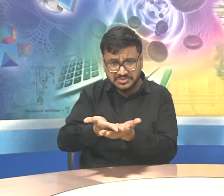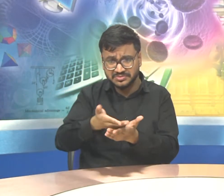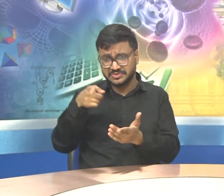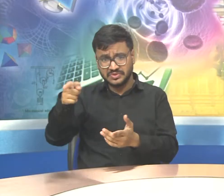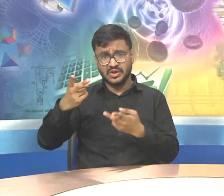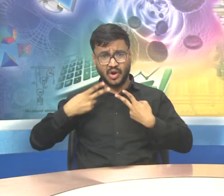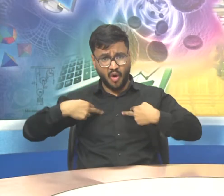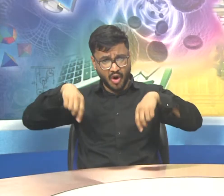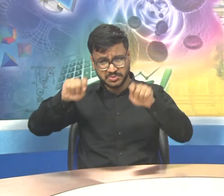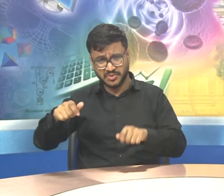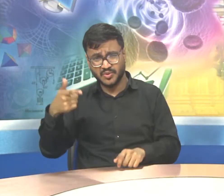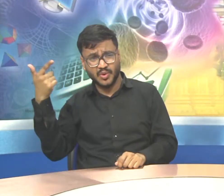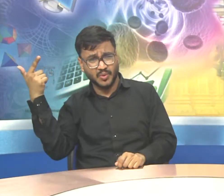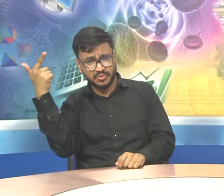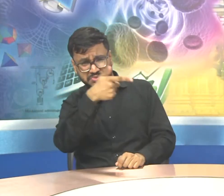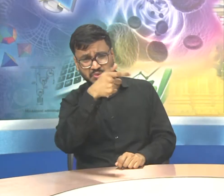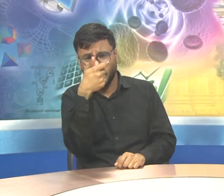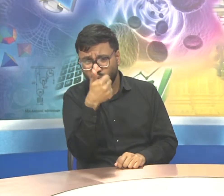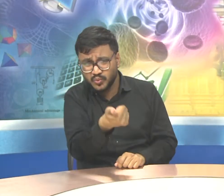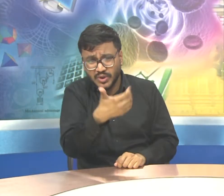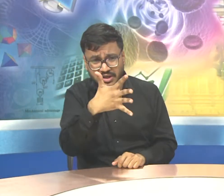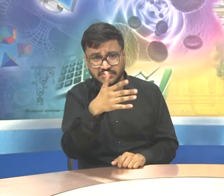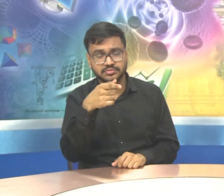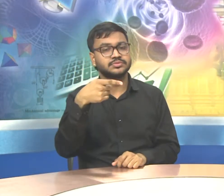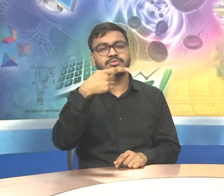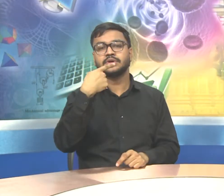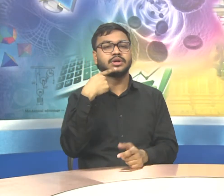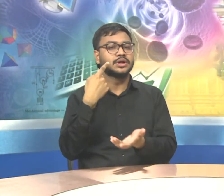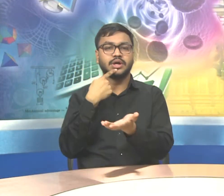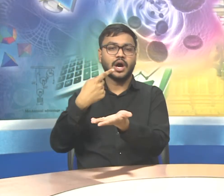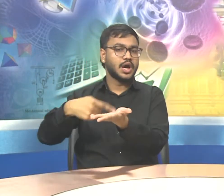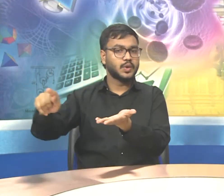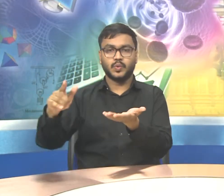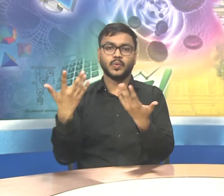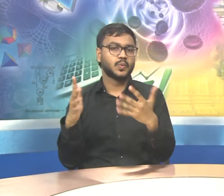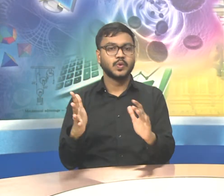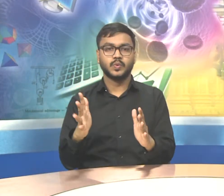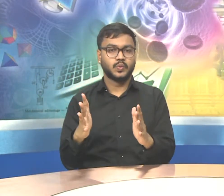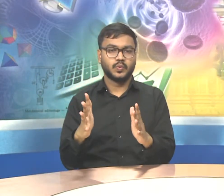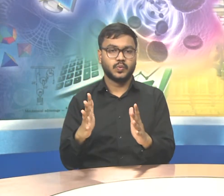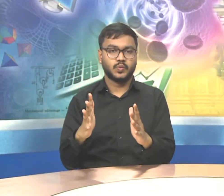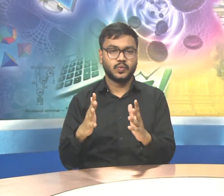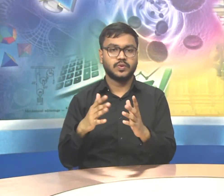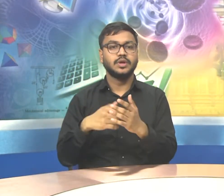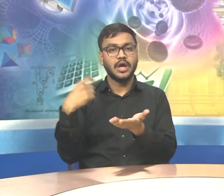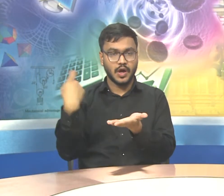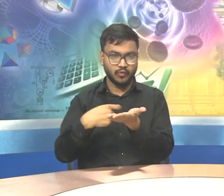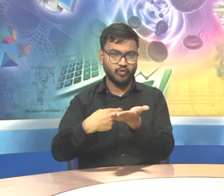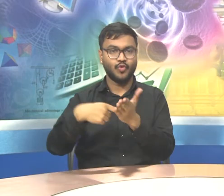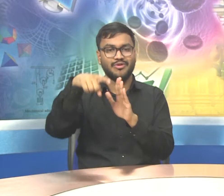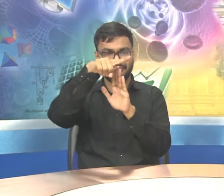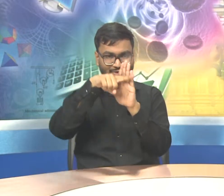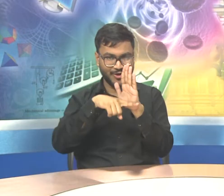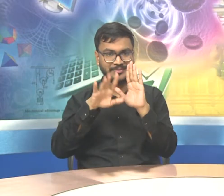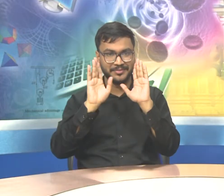The president is not answerable to any court or law for the exercise of